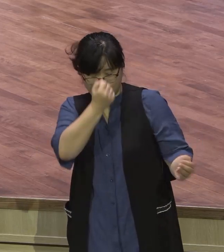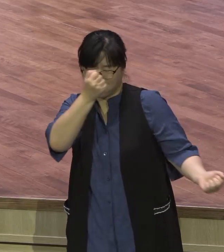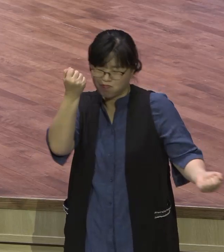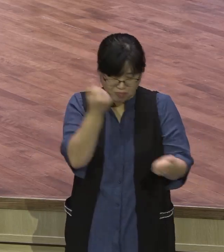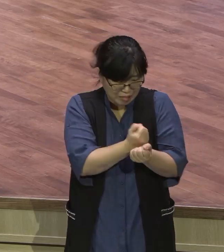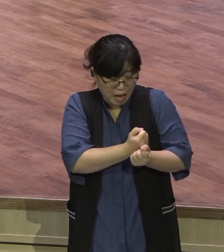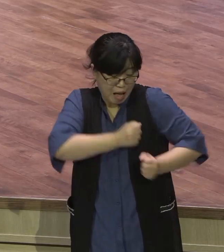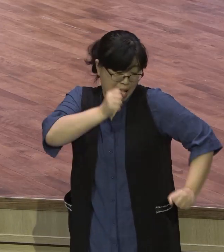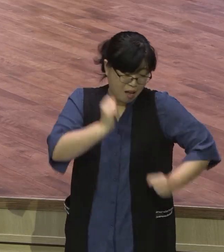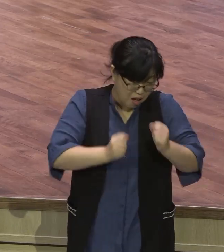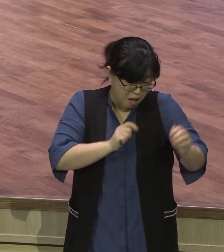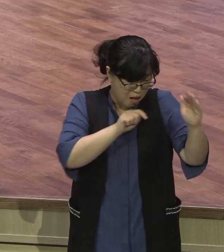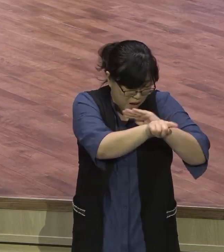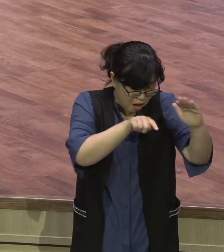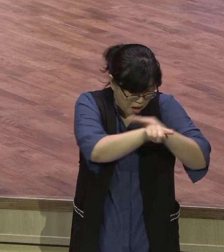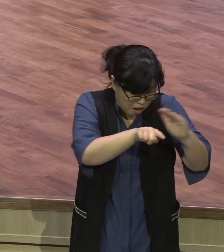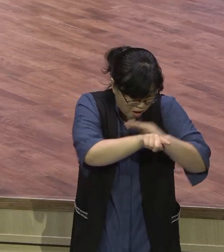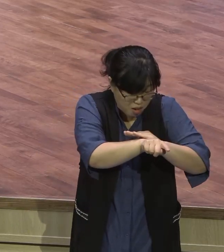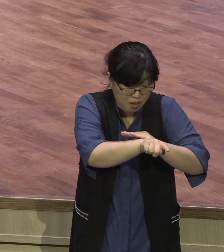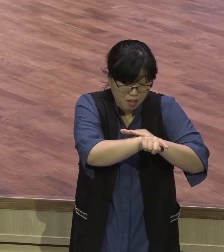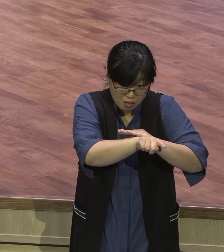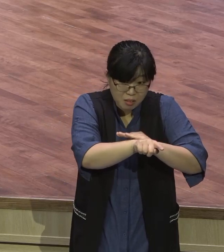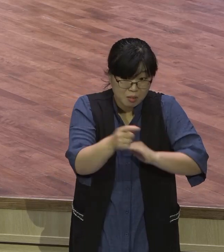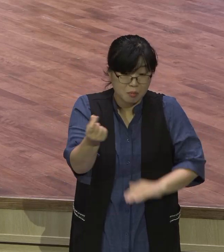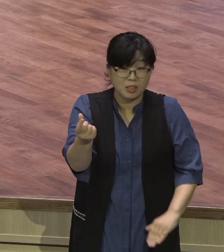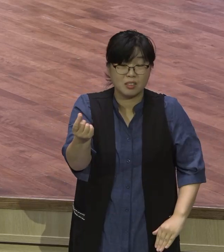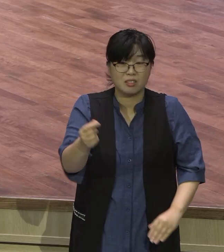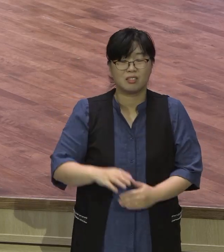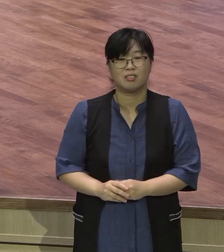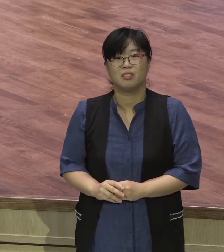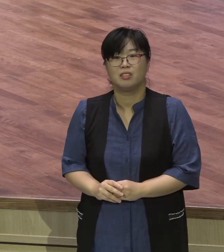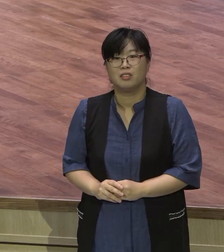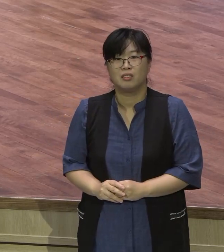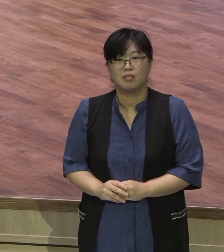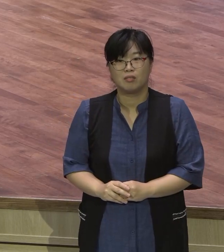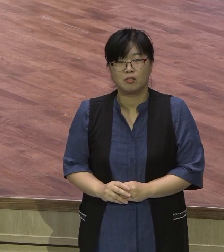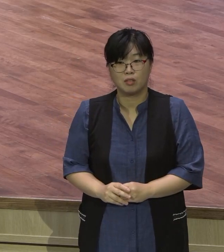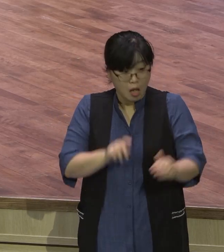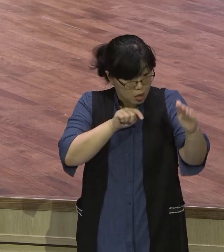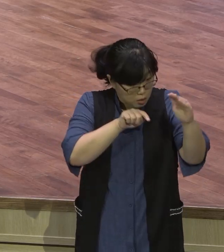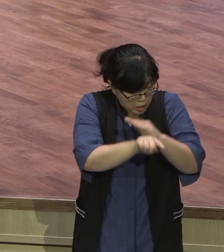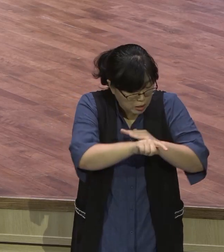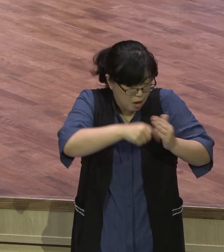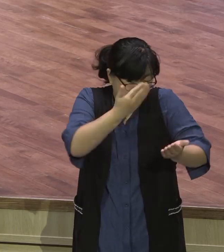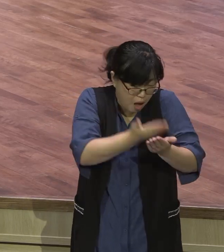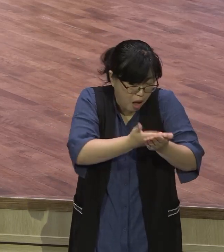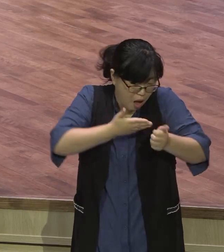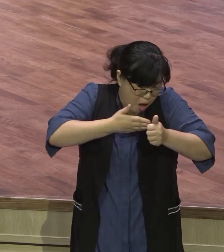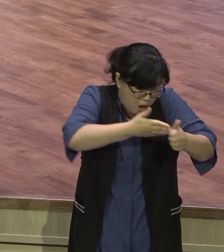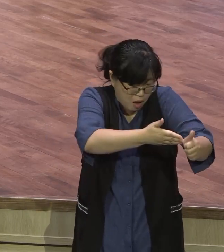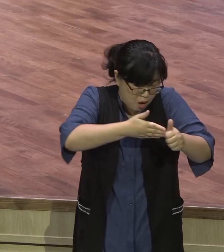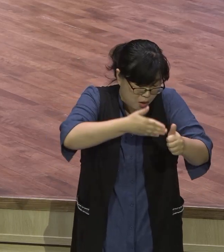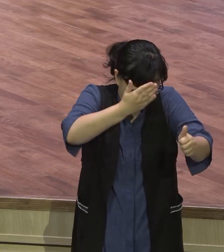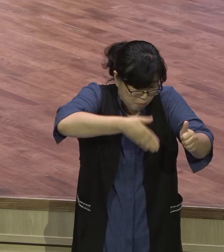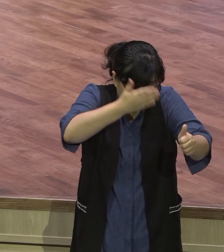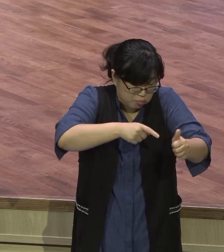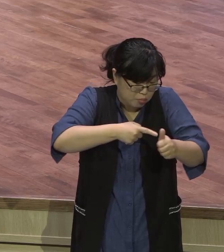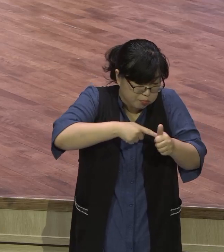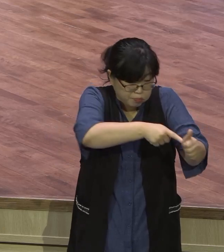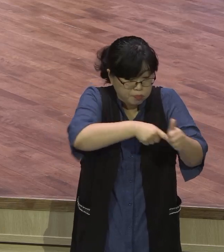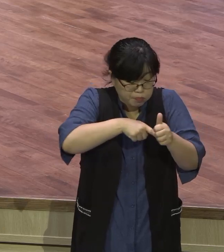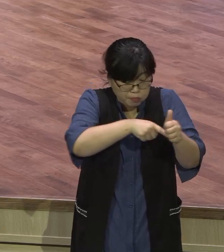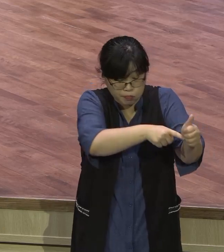입시 철 되면 더 하죠. 결국은 뭡니까? 복 달라는 거예요. 달라. 우리 가족 복 달라는 겁니다. 복을.